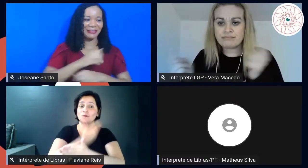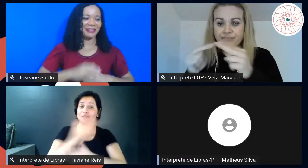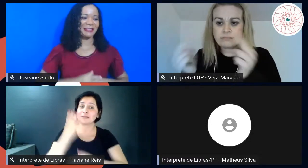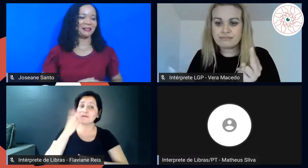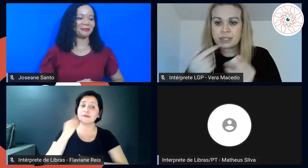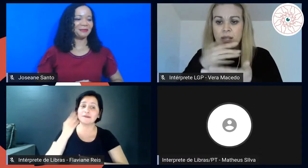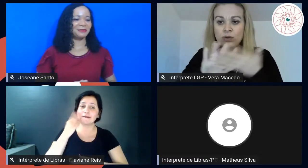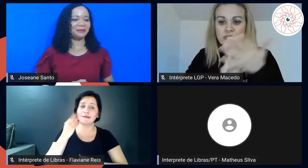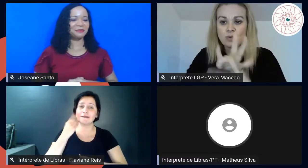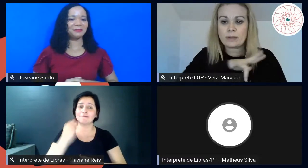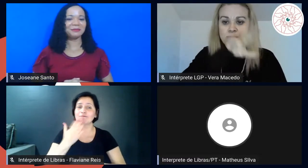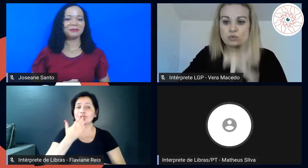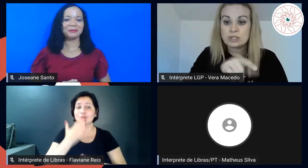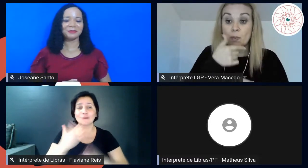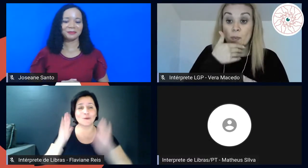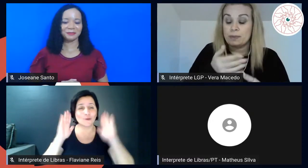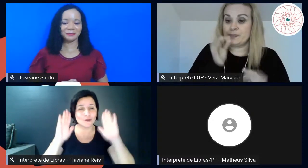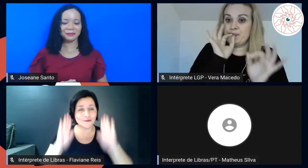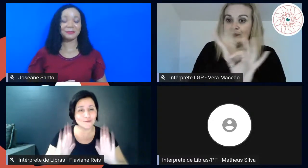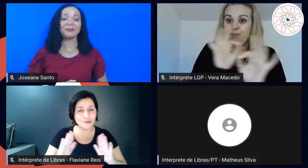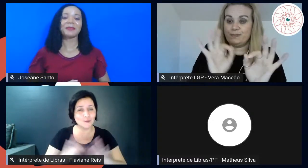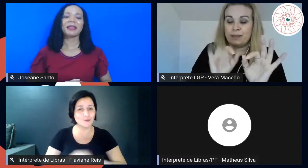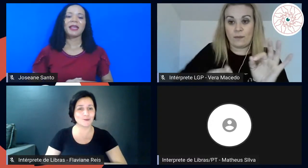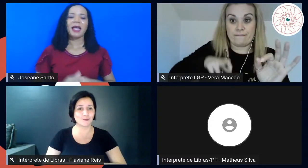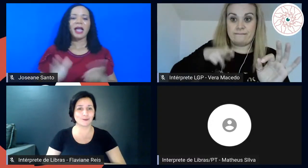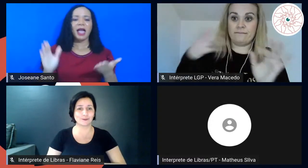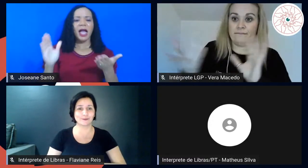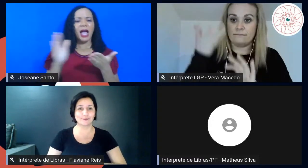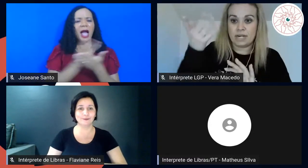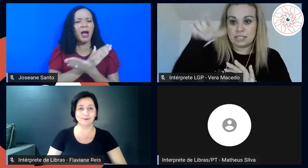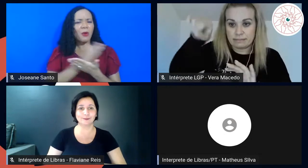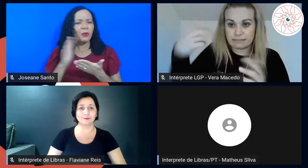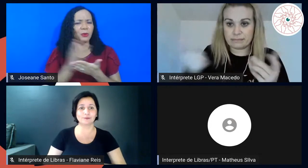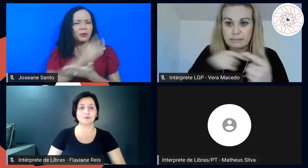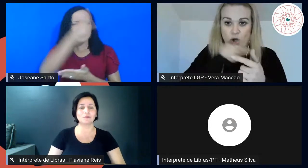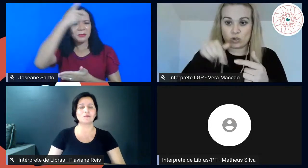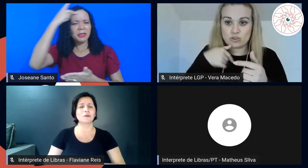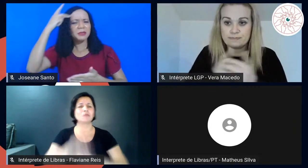portuguesa. Uma experiência maravilhosa, enriquecedora para todos